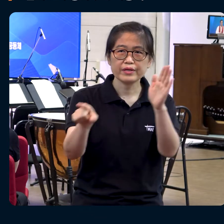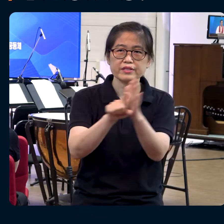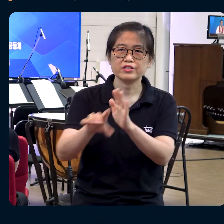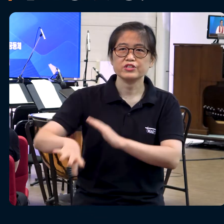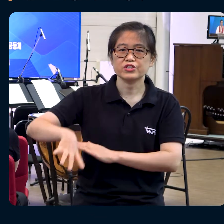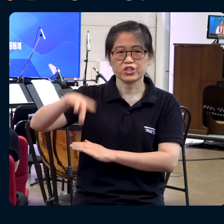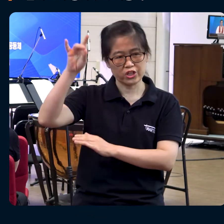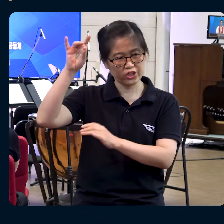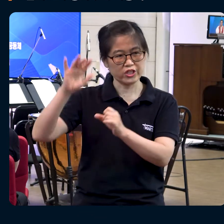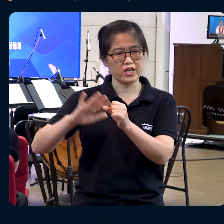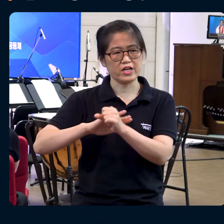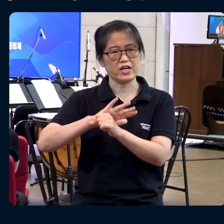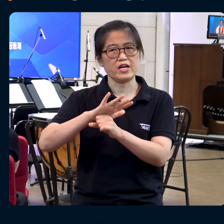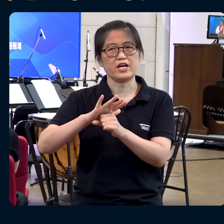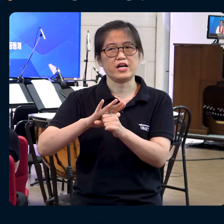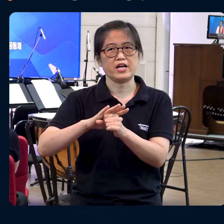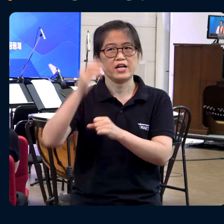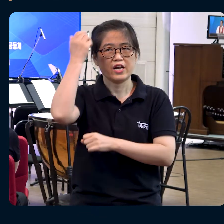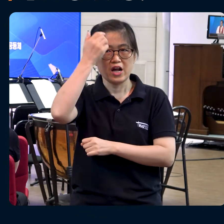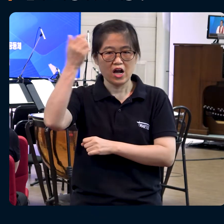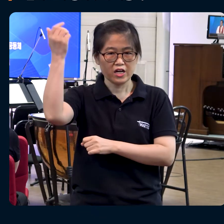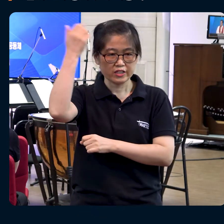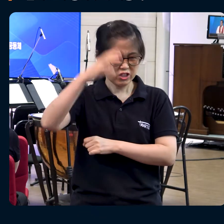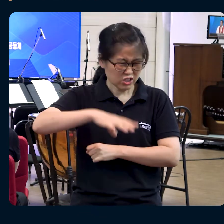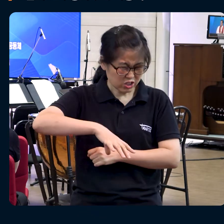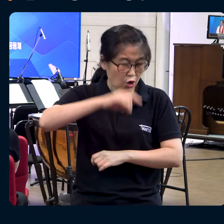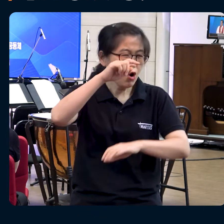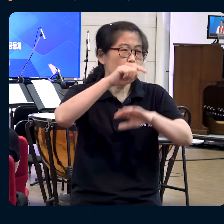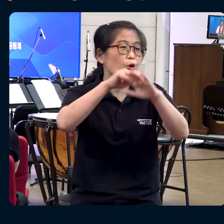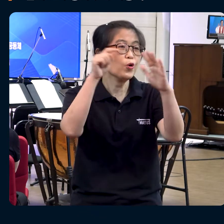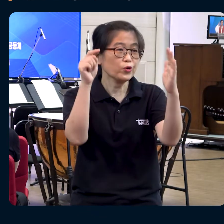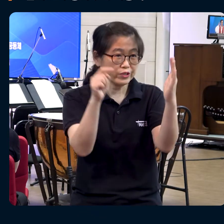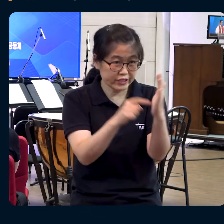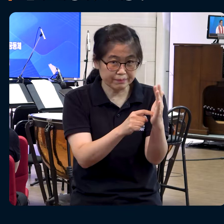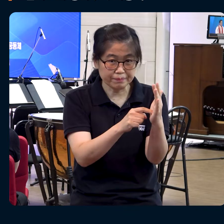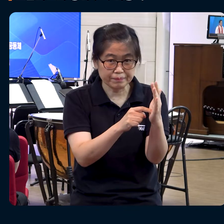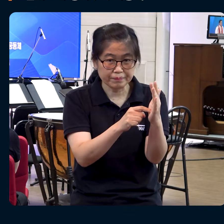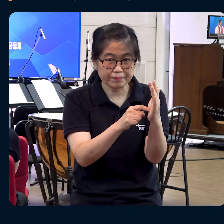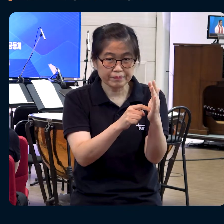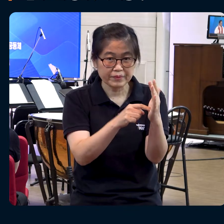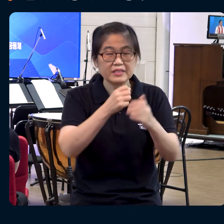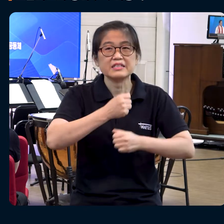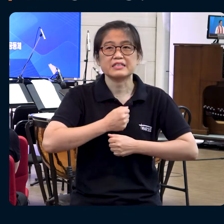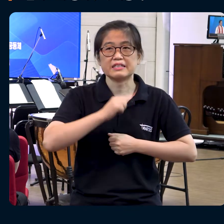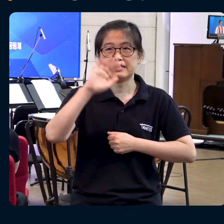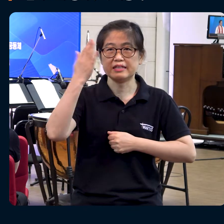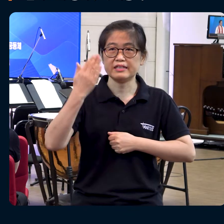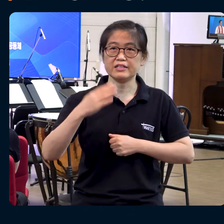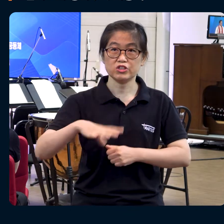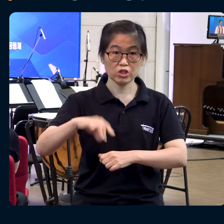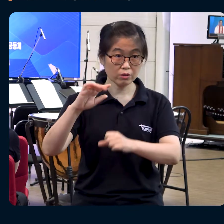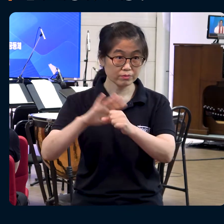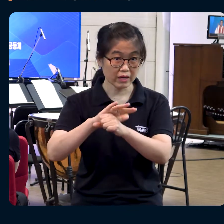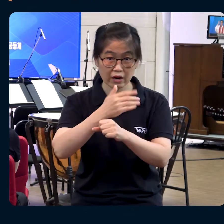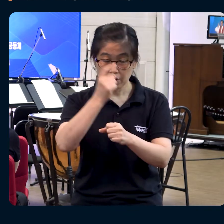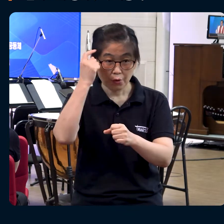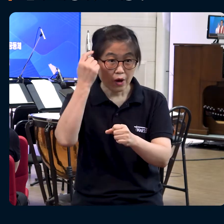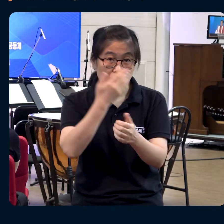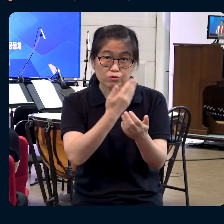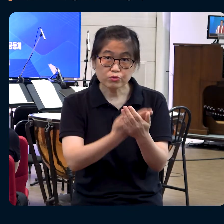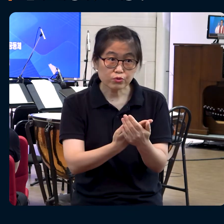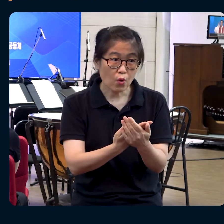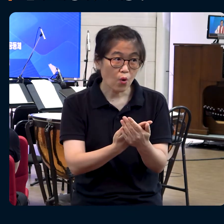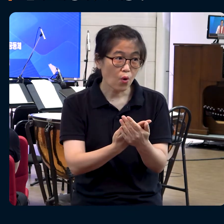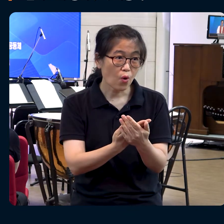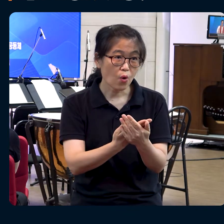바로 처음 사랑, 영적 초심을 회복하는 거거든요. 왜 이 언약의 삶을 위해서는 처음 사랑을 회복하는 게